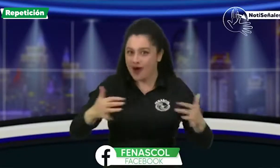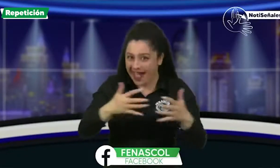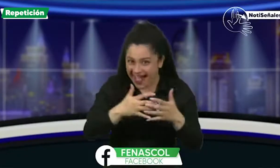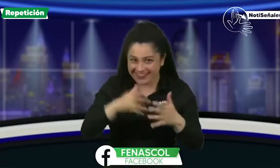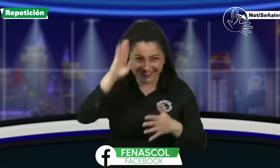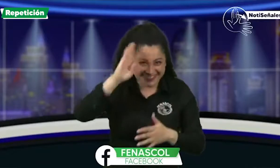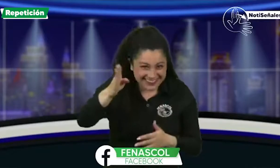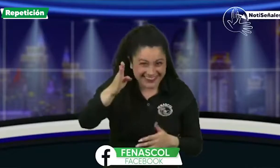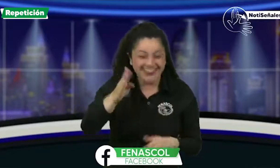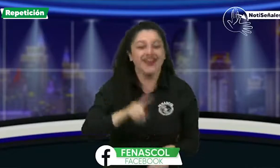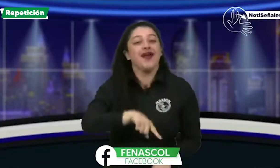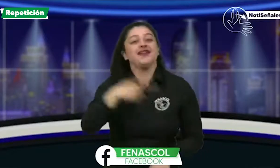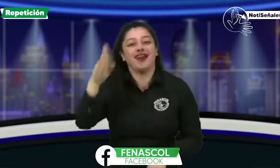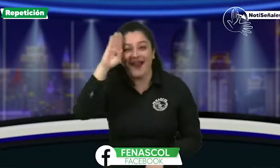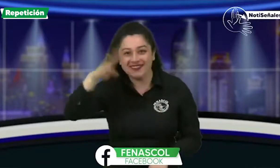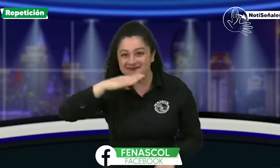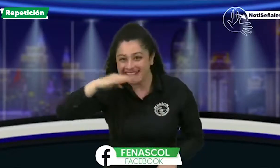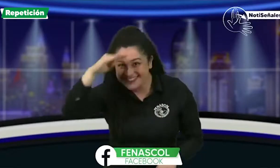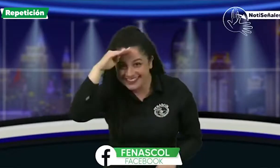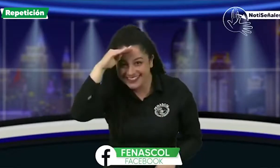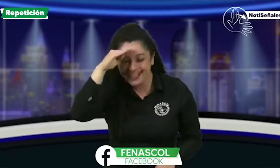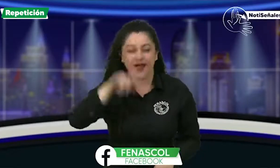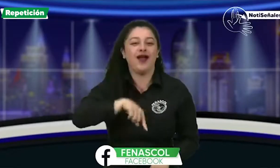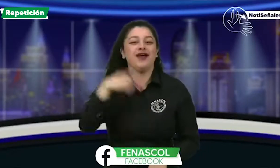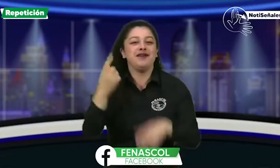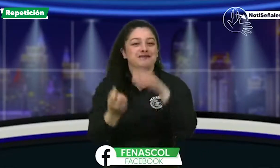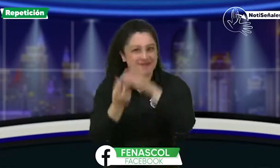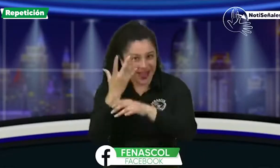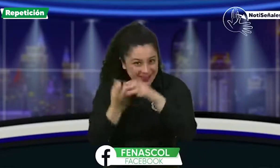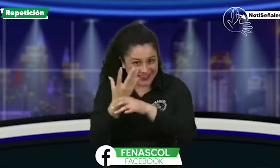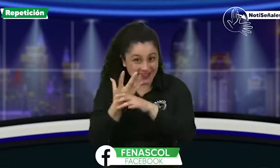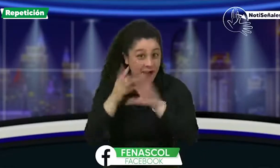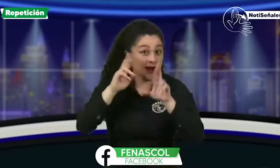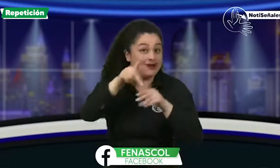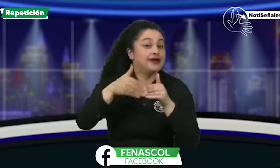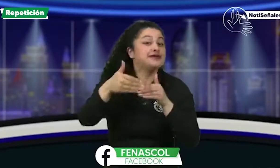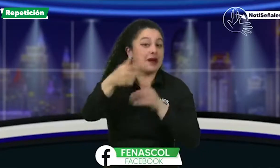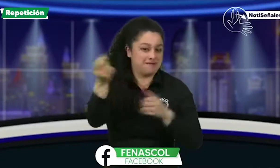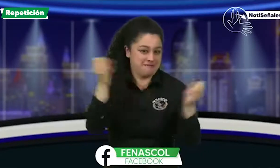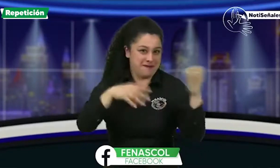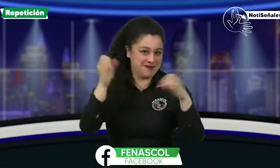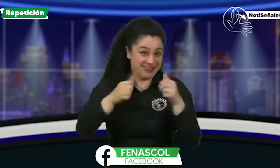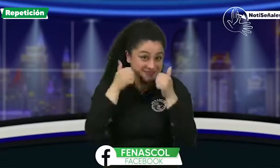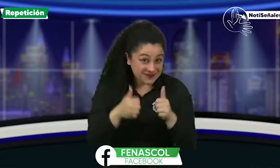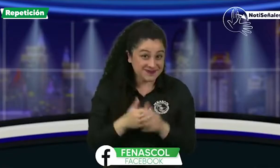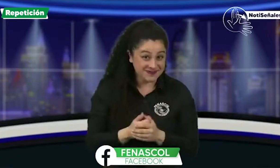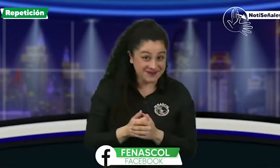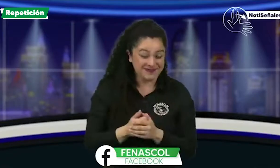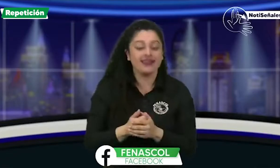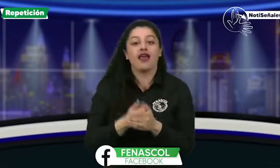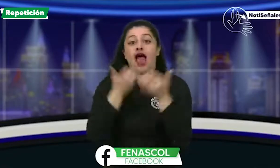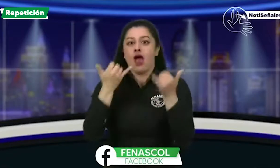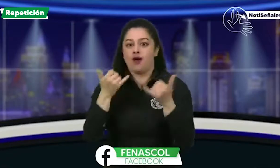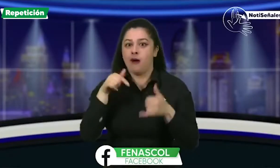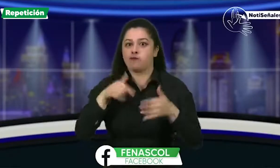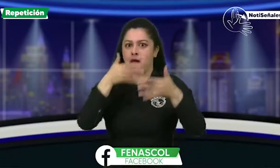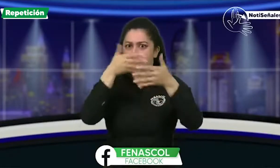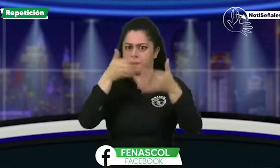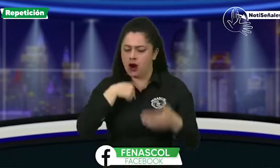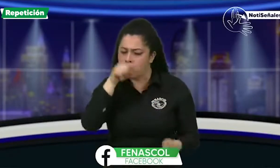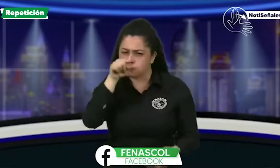de Colombia nos están viendo, como en Mocoa. Un saludo para ellos, también a Medellín, Pasto. Y pues ojalá sigan más